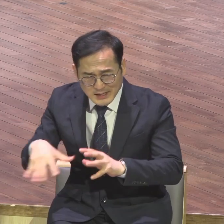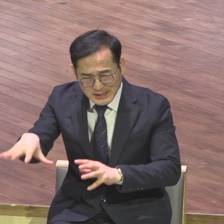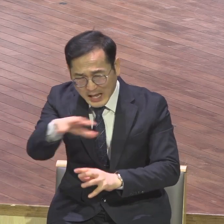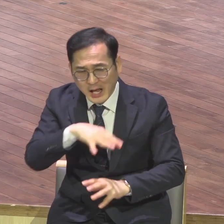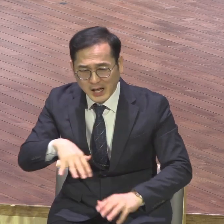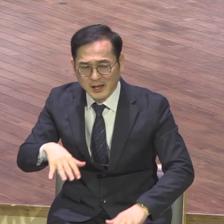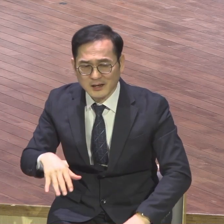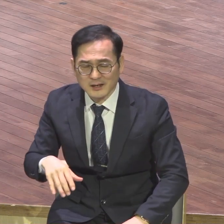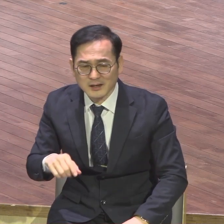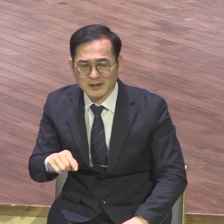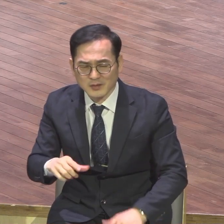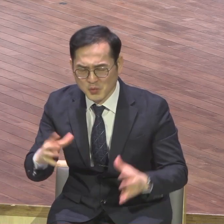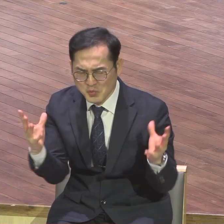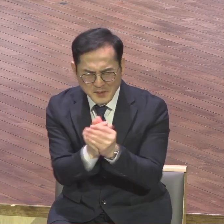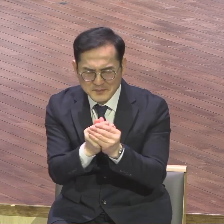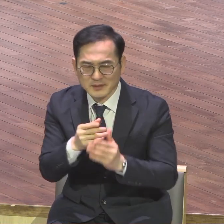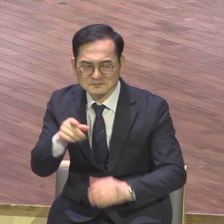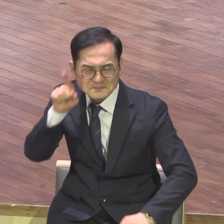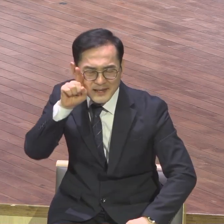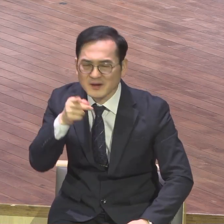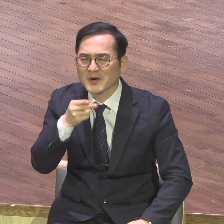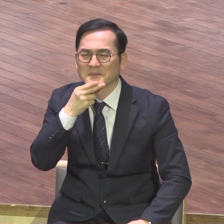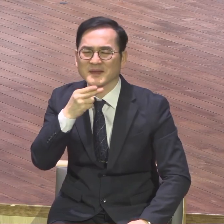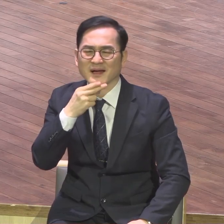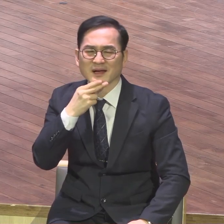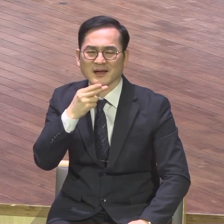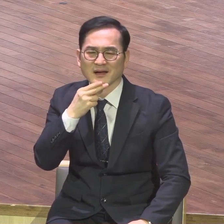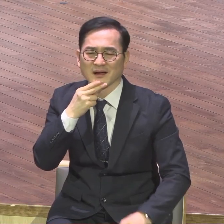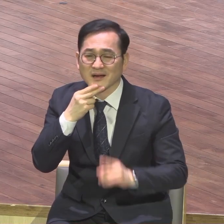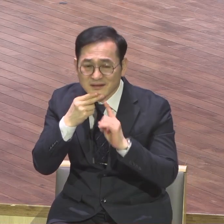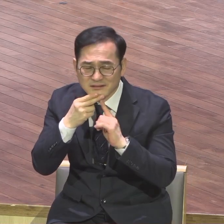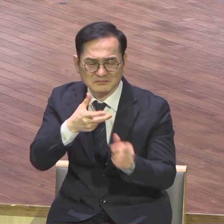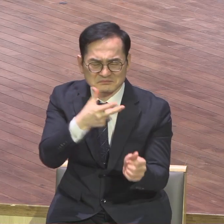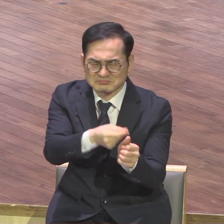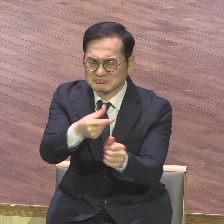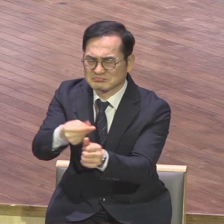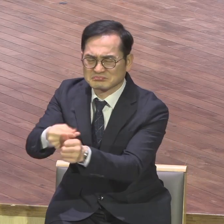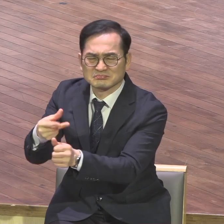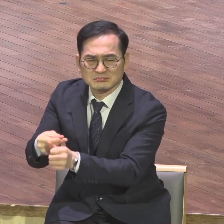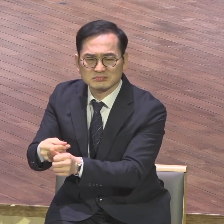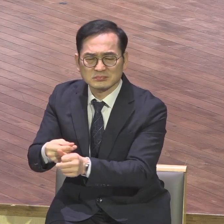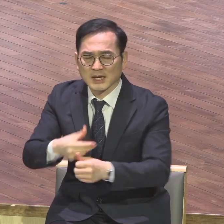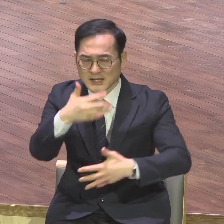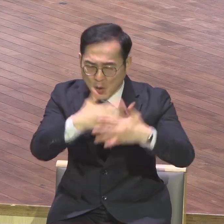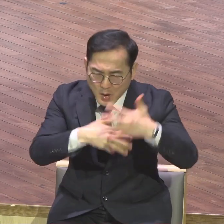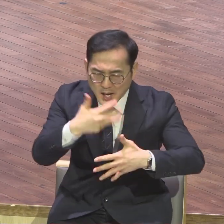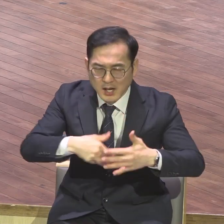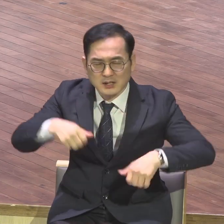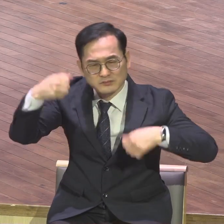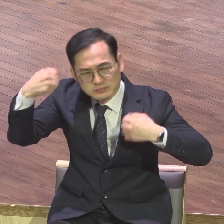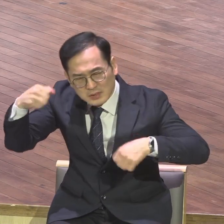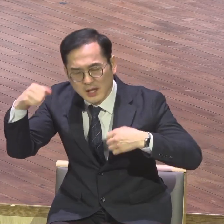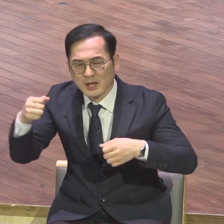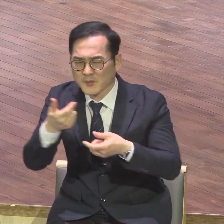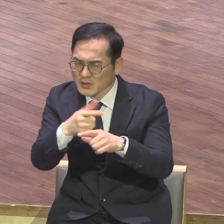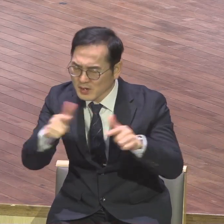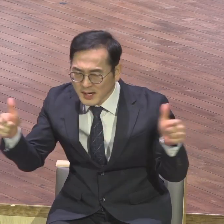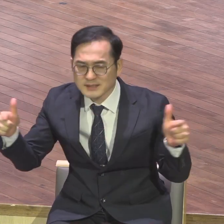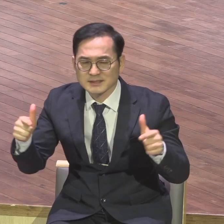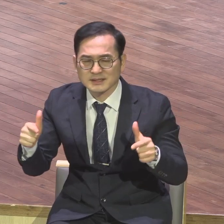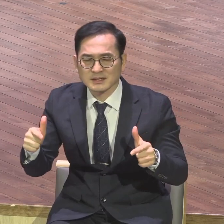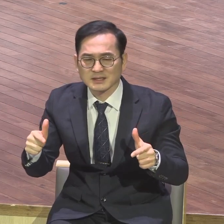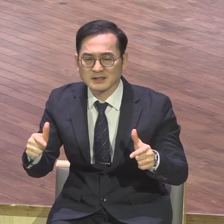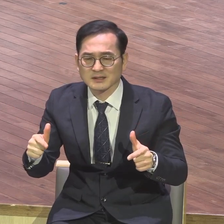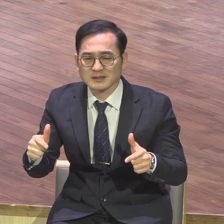포스트 모더니즘으로 인하여 영화라든가 음악, 문화, 드라마 모든 생활 방식